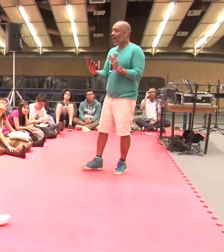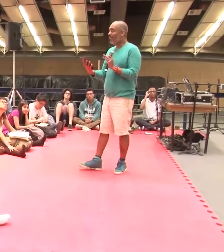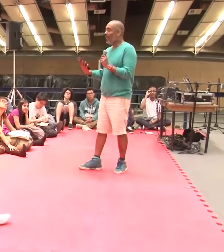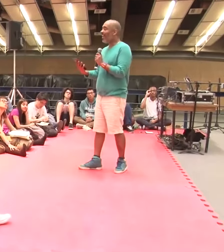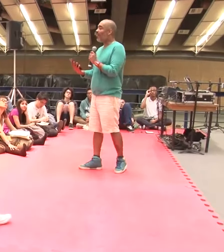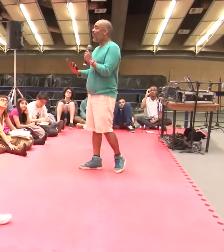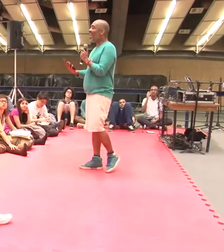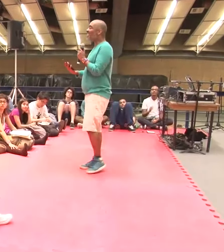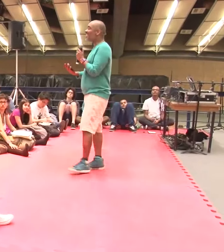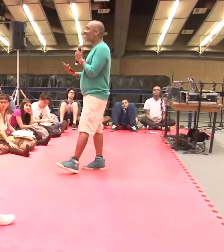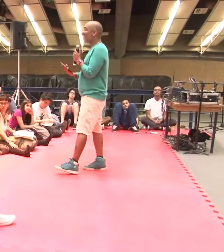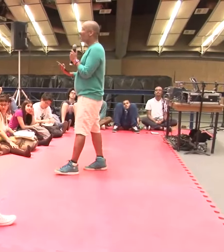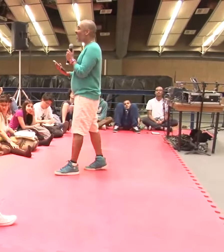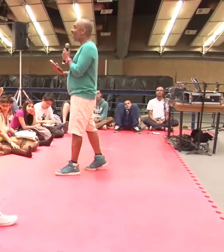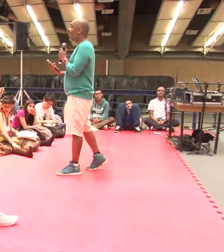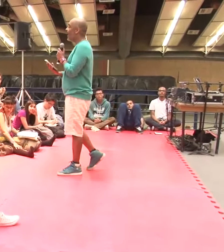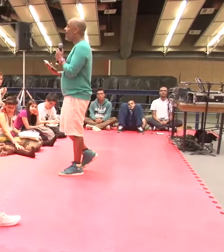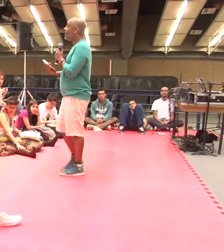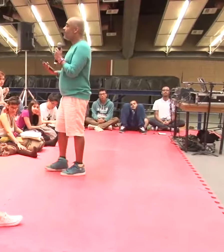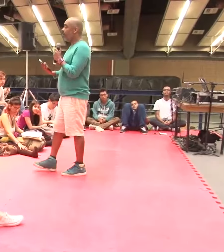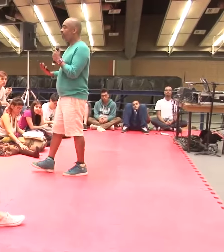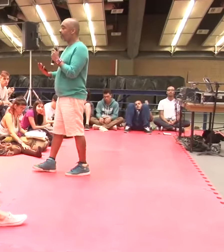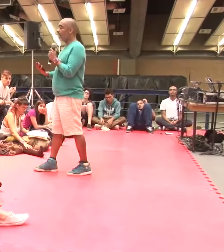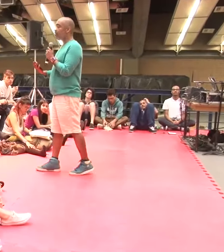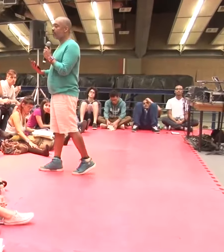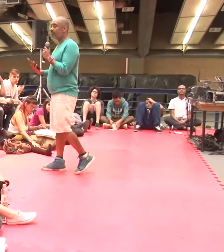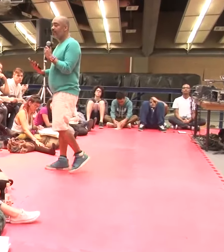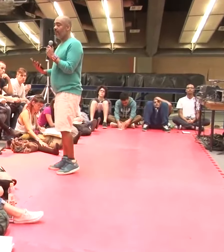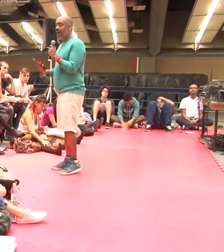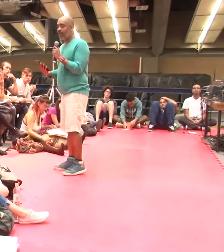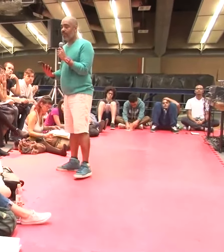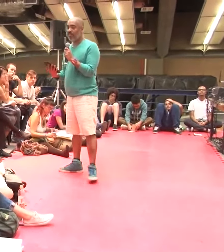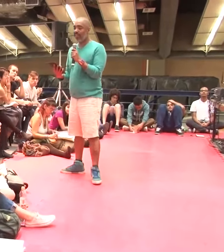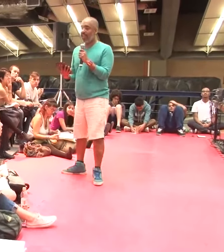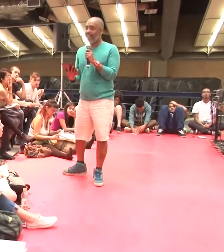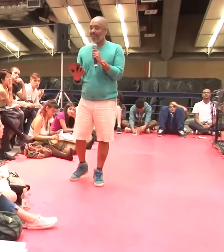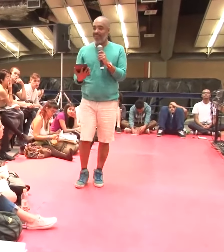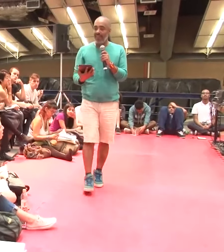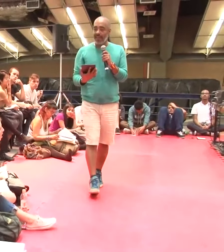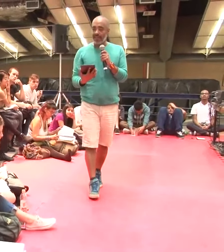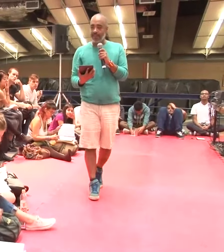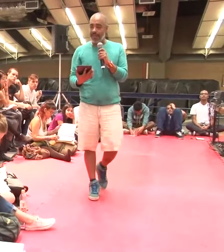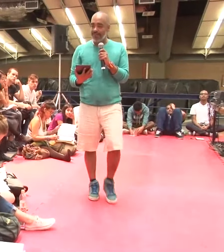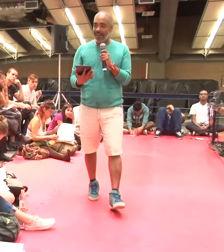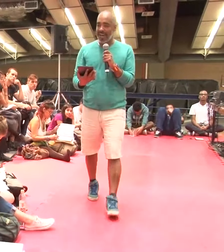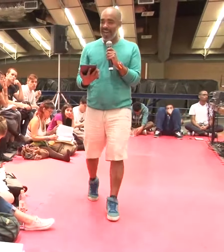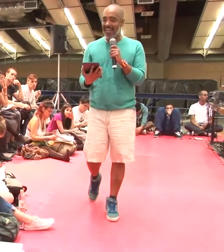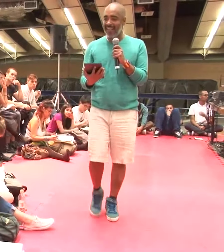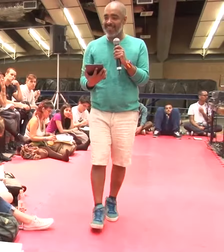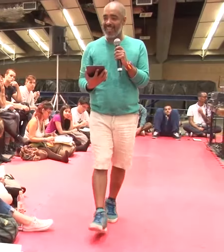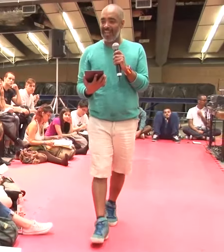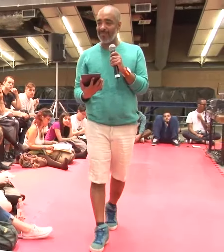O narrador é um estratega. Já ouviram falar disso? Narrador estratega? Ele te leva